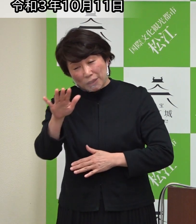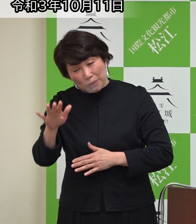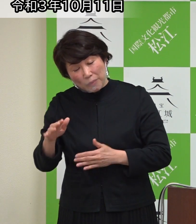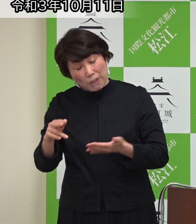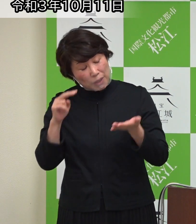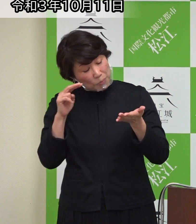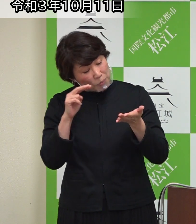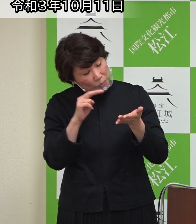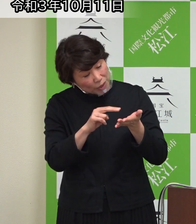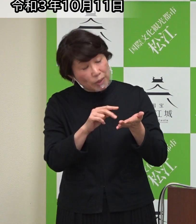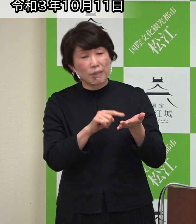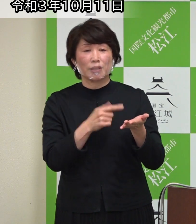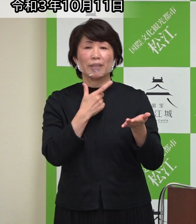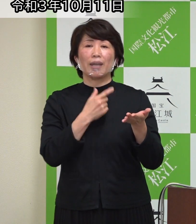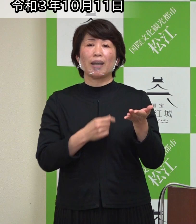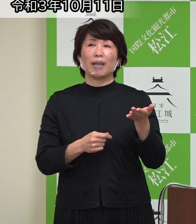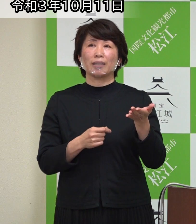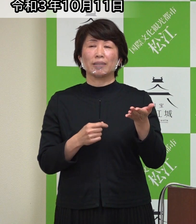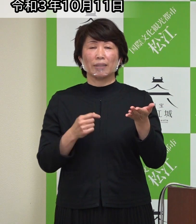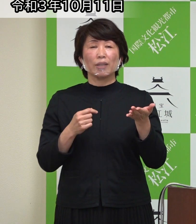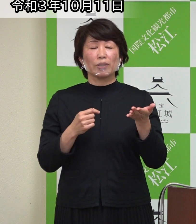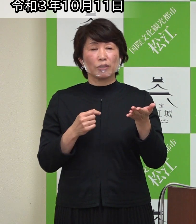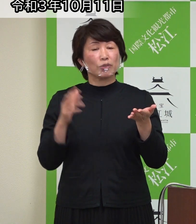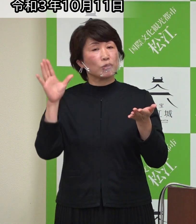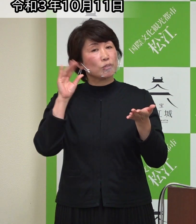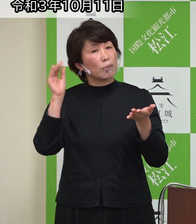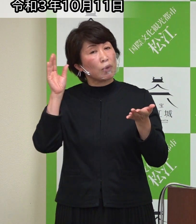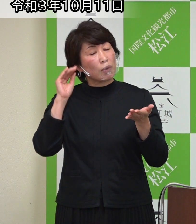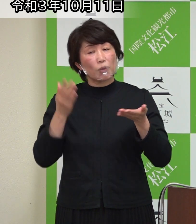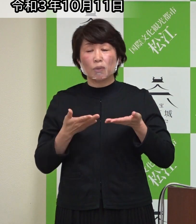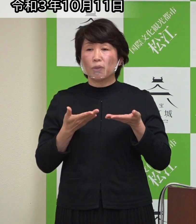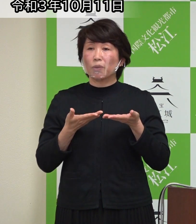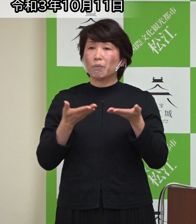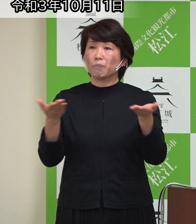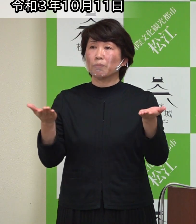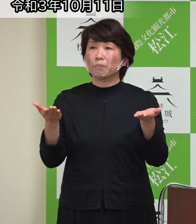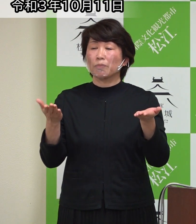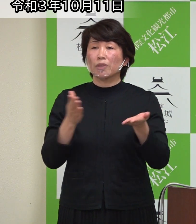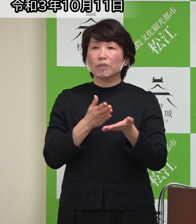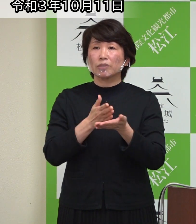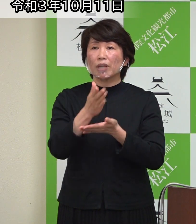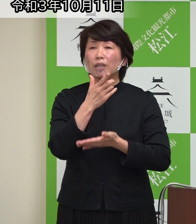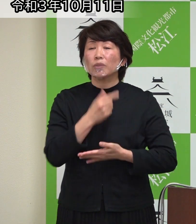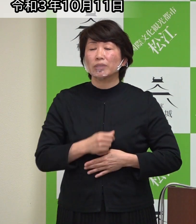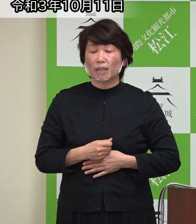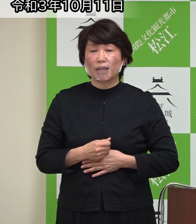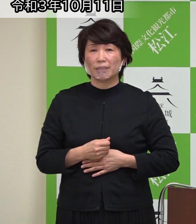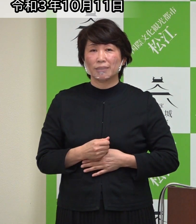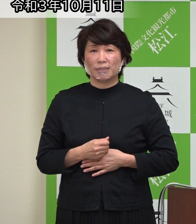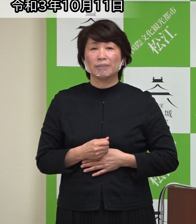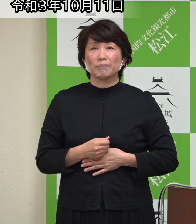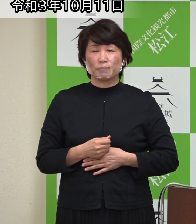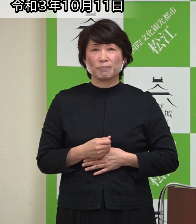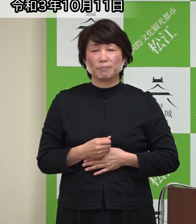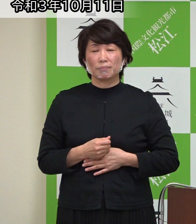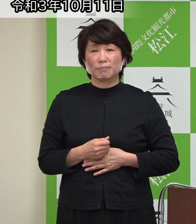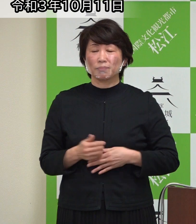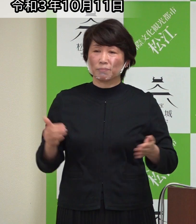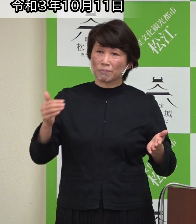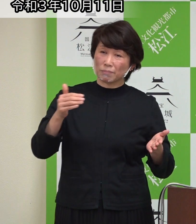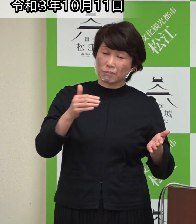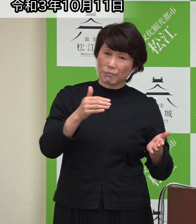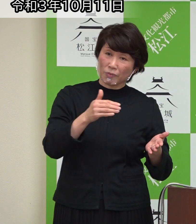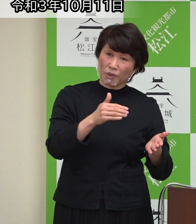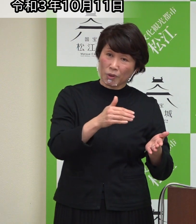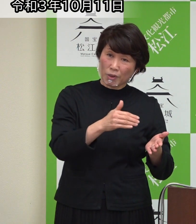民の方がそれを見たいと思っていただける情報からスタートしたいと思ってます。で最終的にはすいません、ちょっと高いこと言ってしま